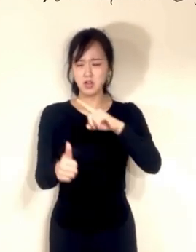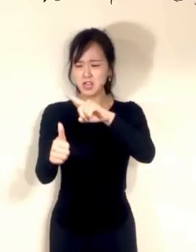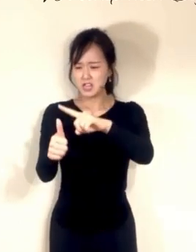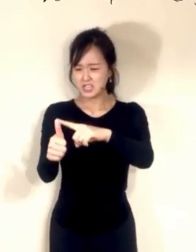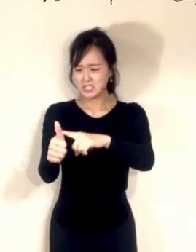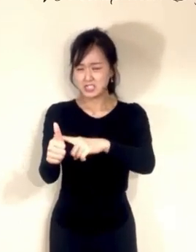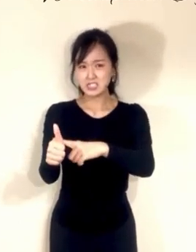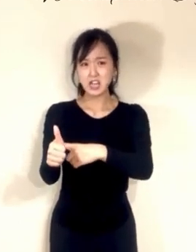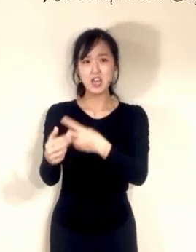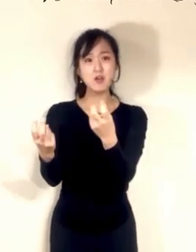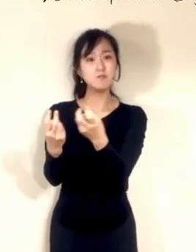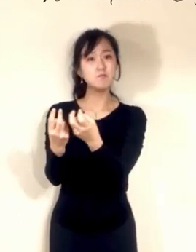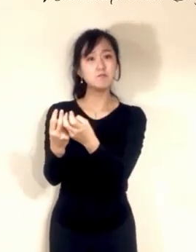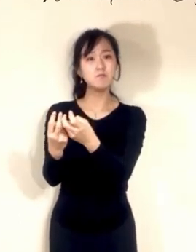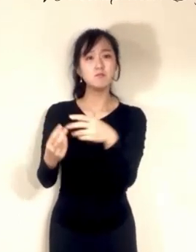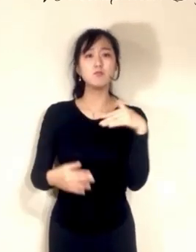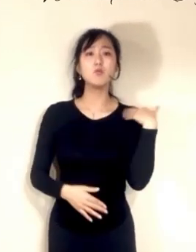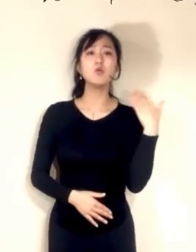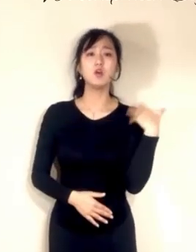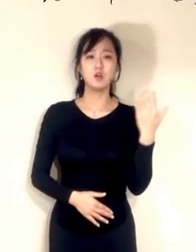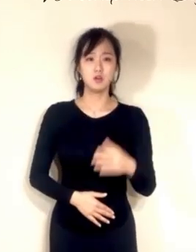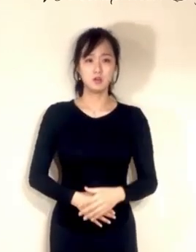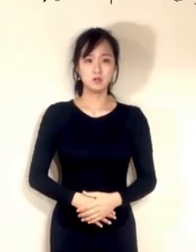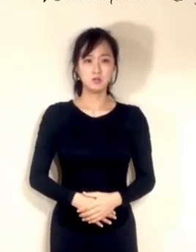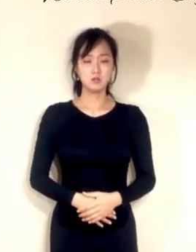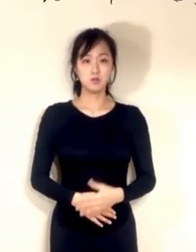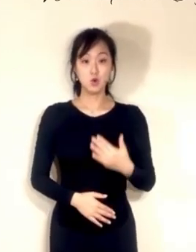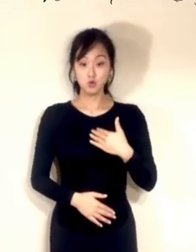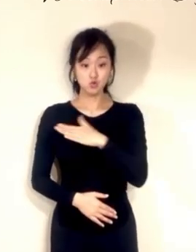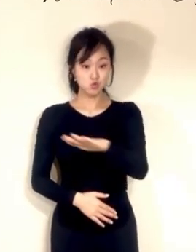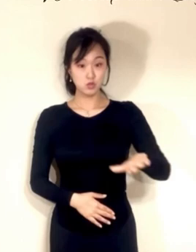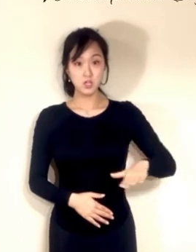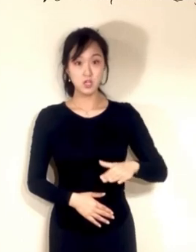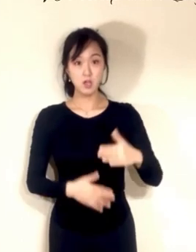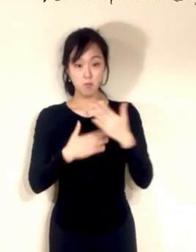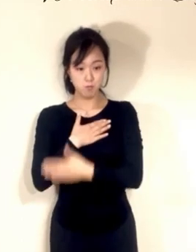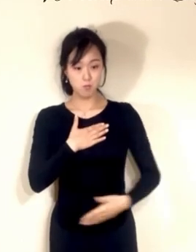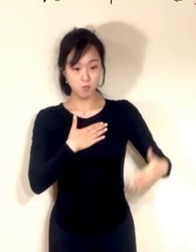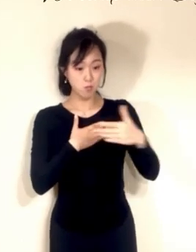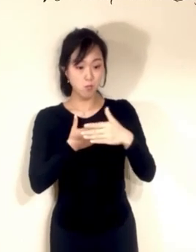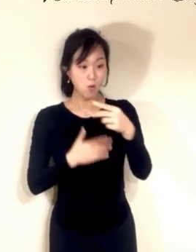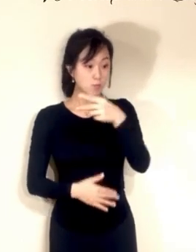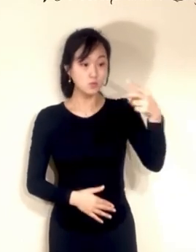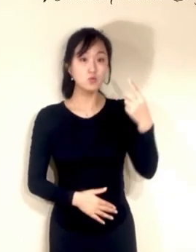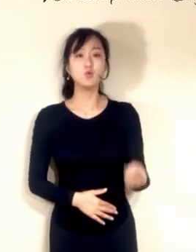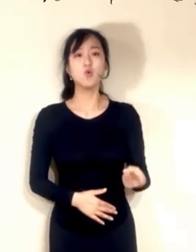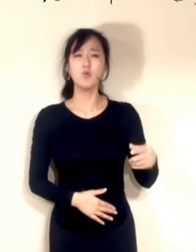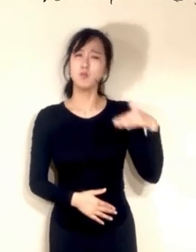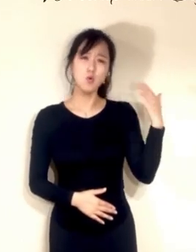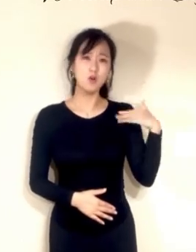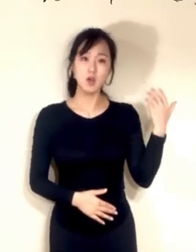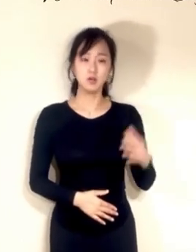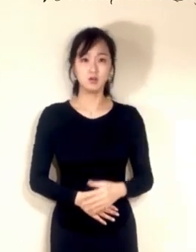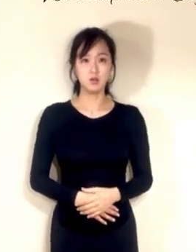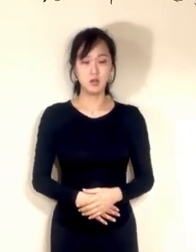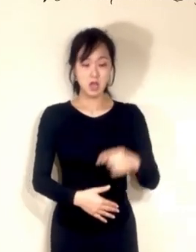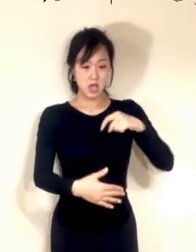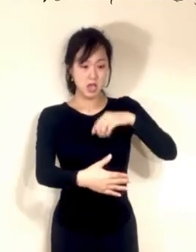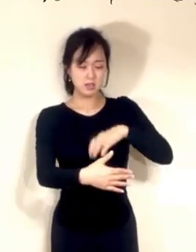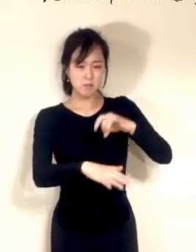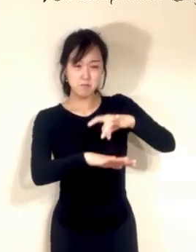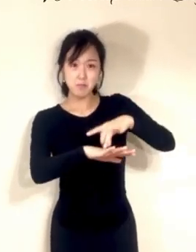우리는요, 자연 질서도 모르고 심지어 우리 자신에 대해서도 모릅니다. 인간의 신체에 대해서도